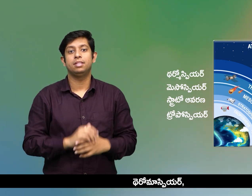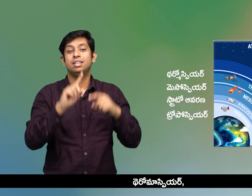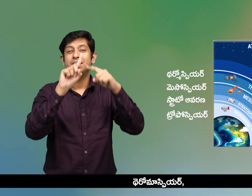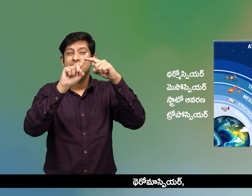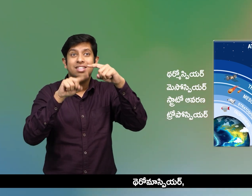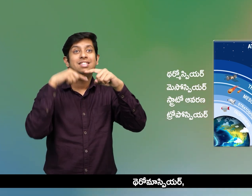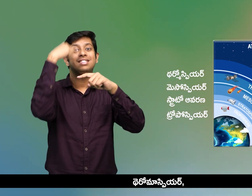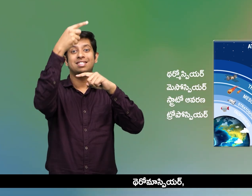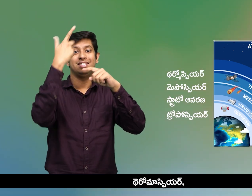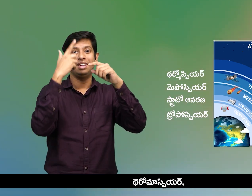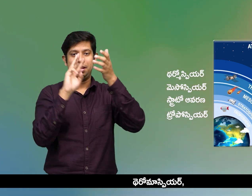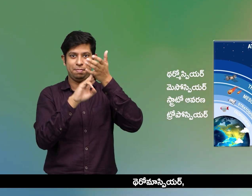థర్మోస్పియర్,